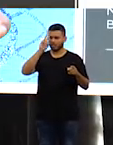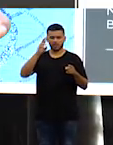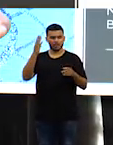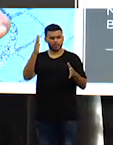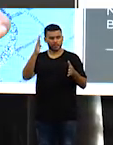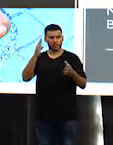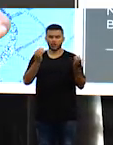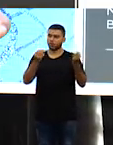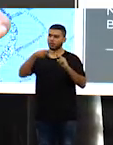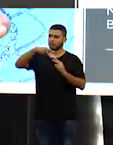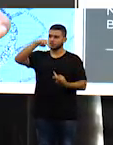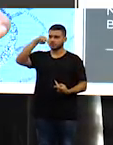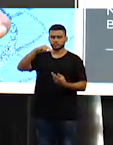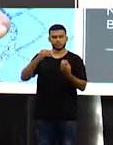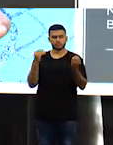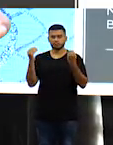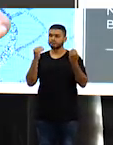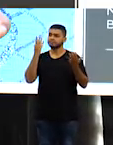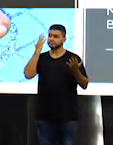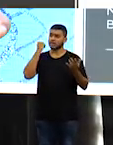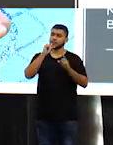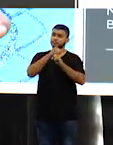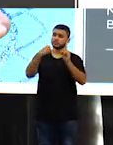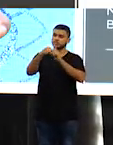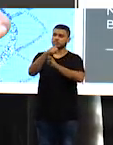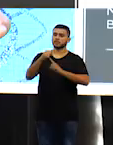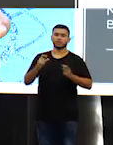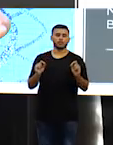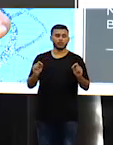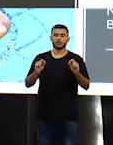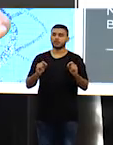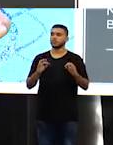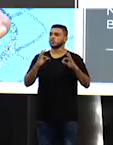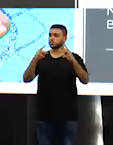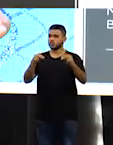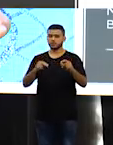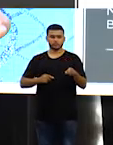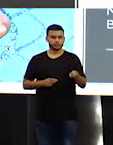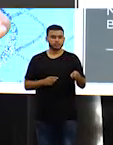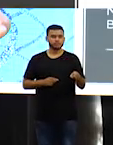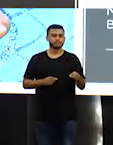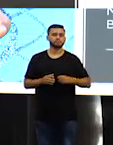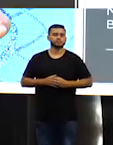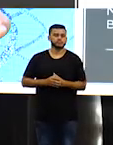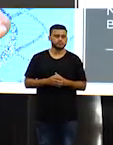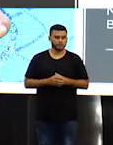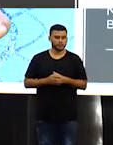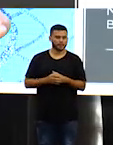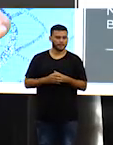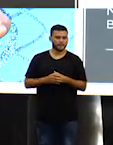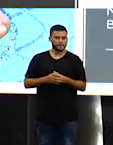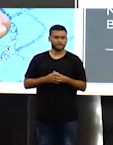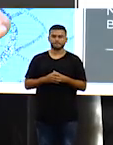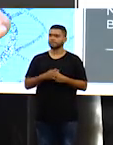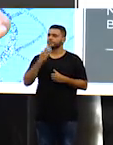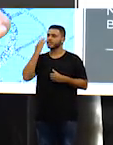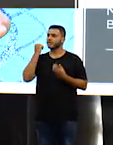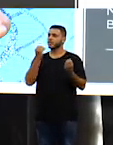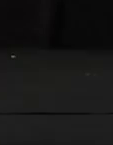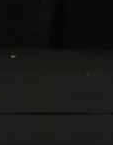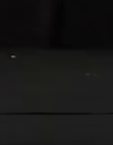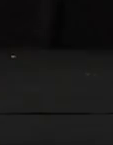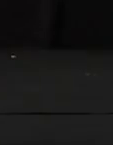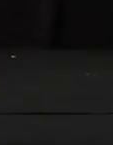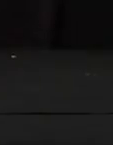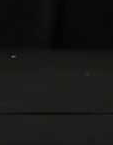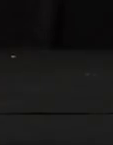vocês podem abordar e na sociologia, a questão da ética, na questão da clonagem